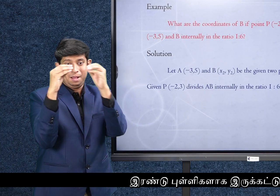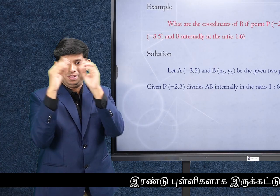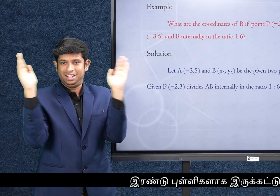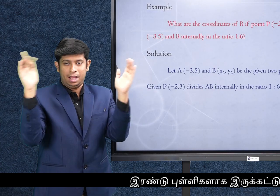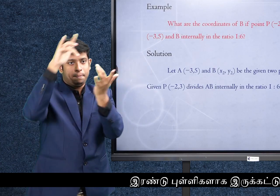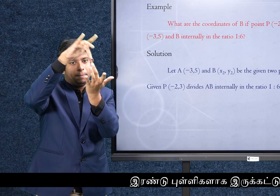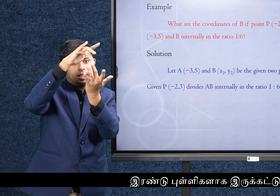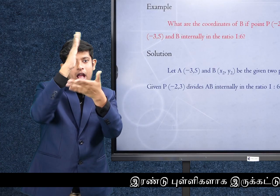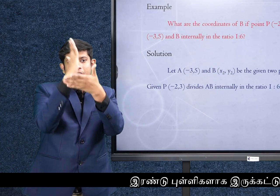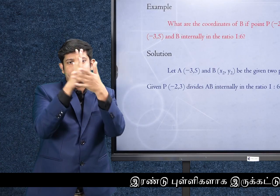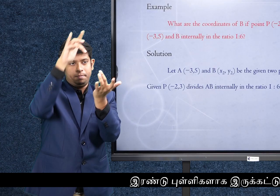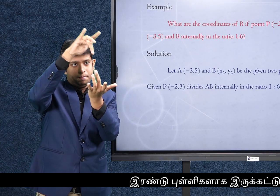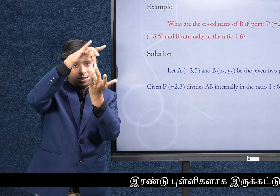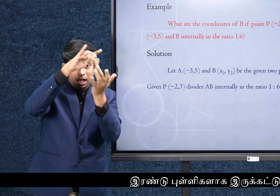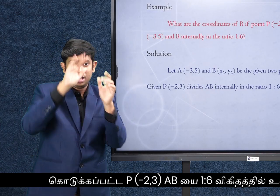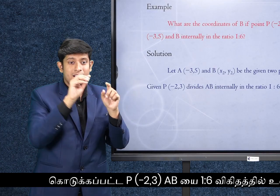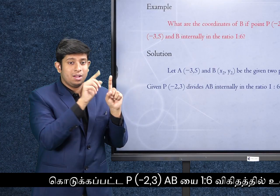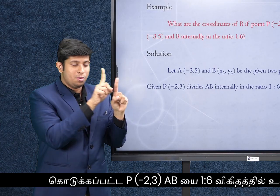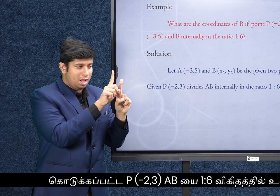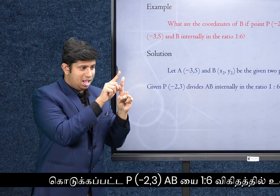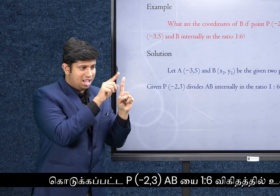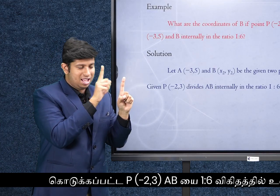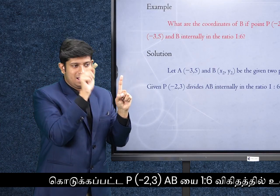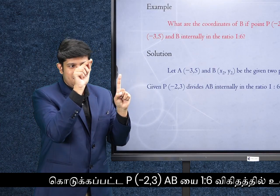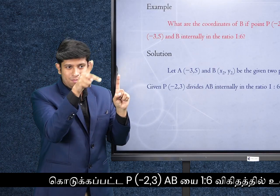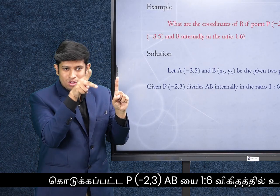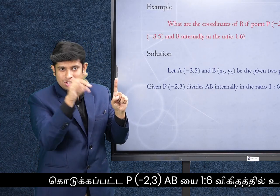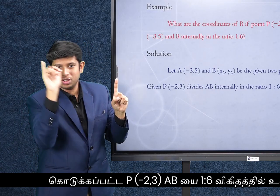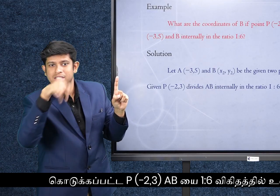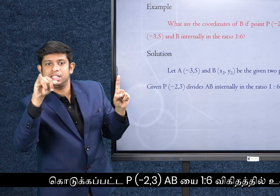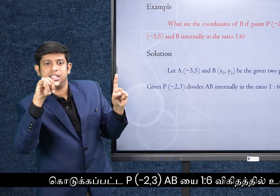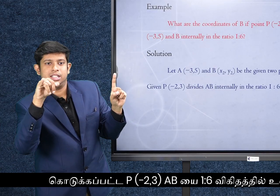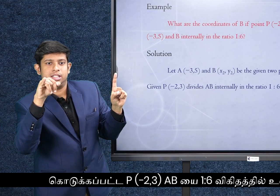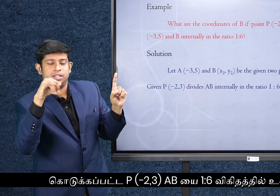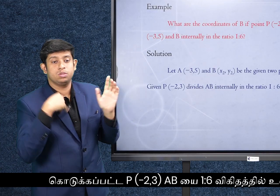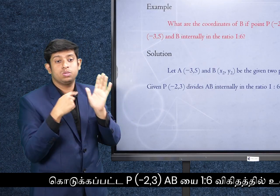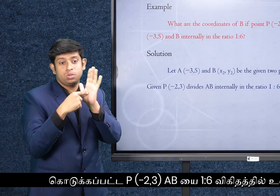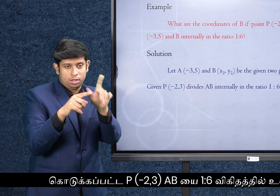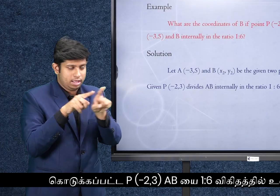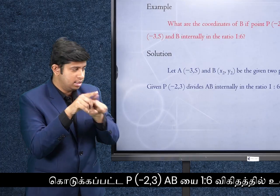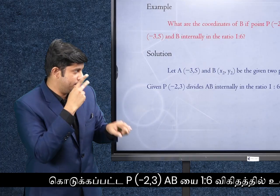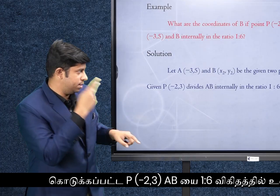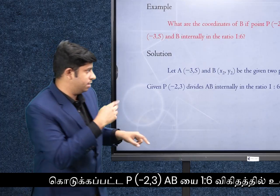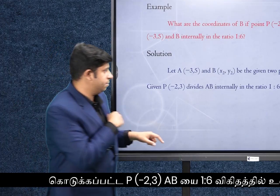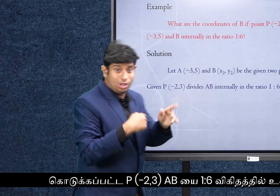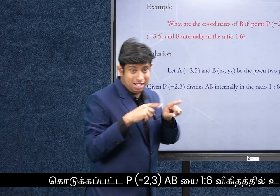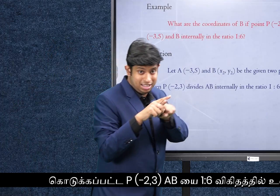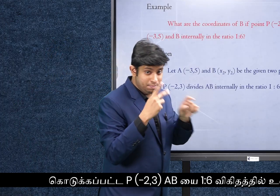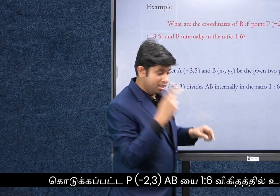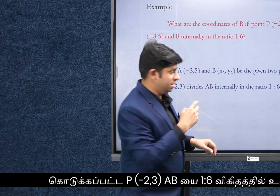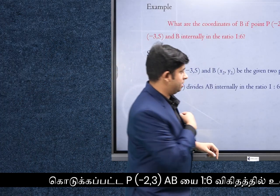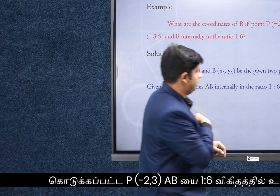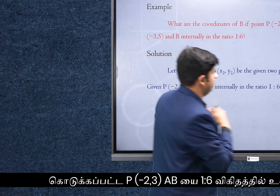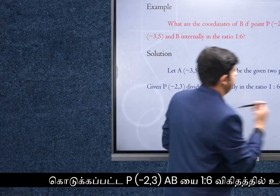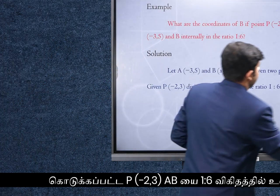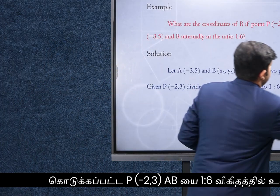2 புள்ளிகளாக இருக்கட்டும். கொடுக்கப்பட்ட P அடைப்புக்குறிக்குள் கழித்தல் 2 3 ABயை